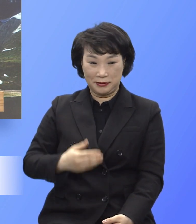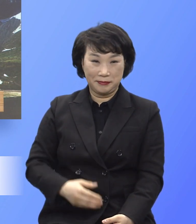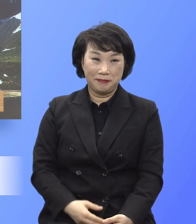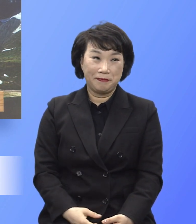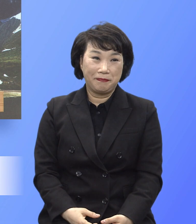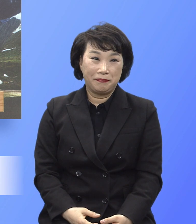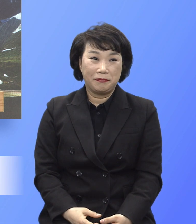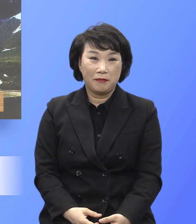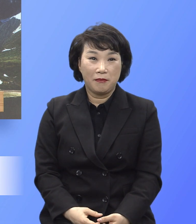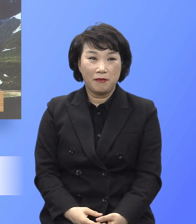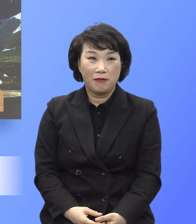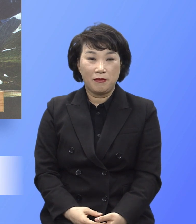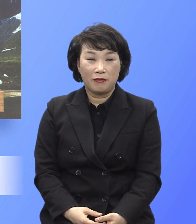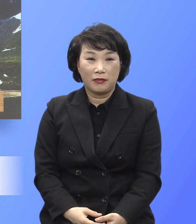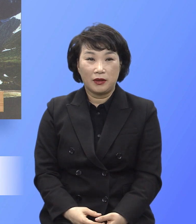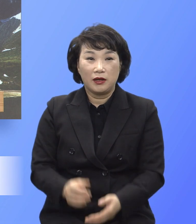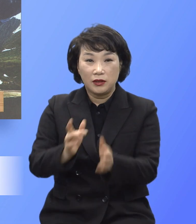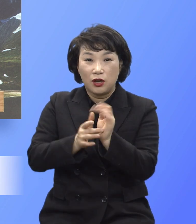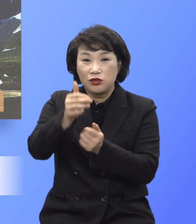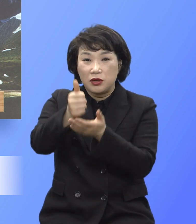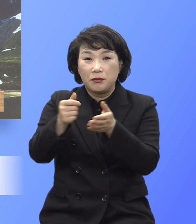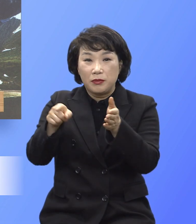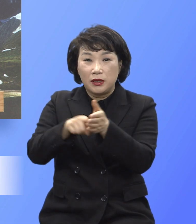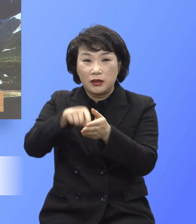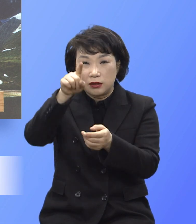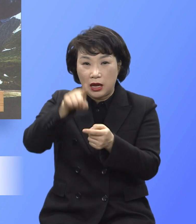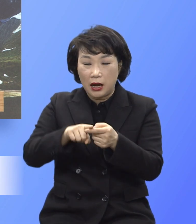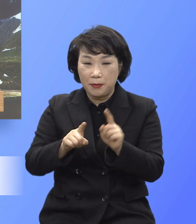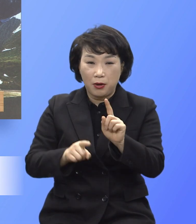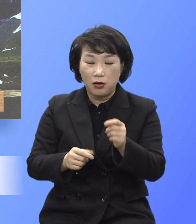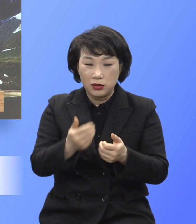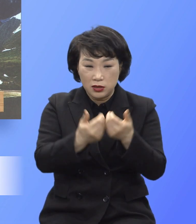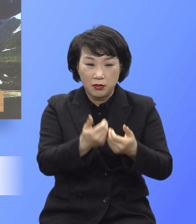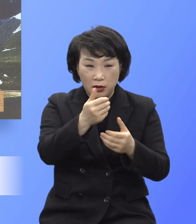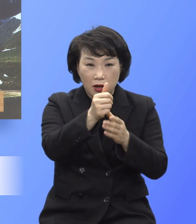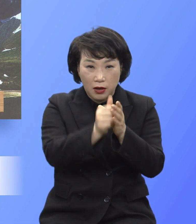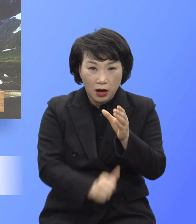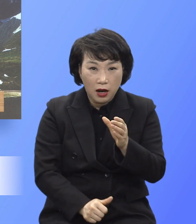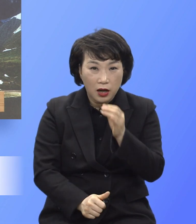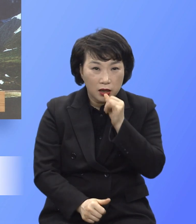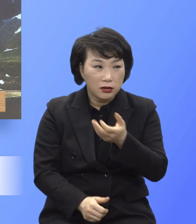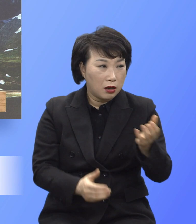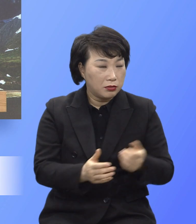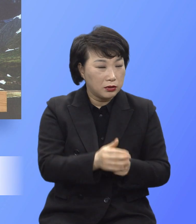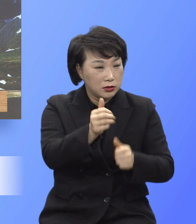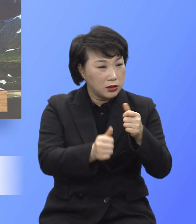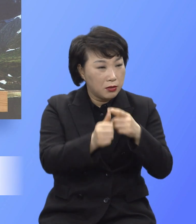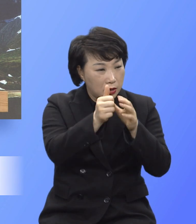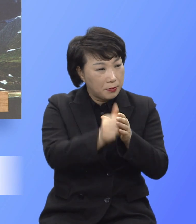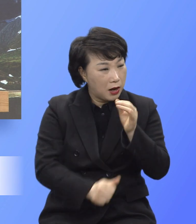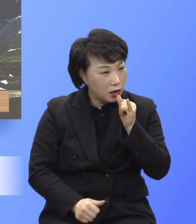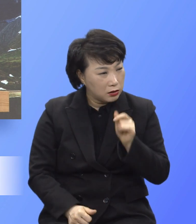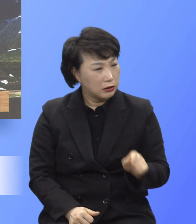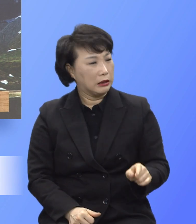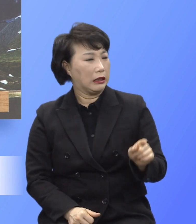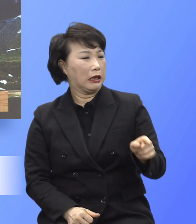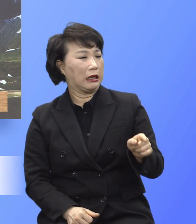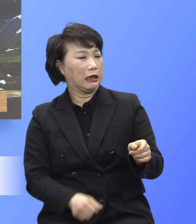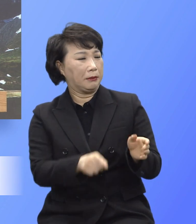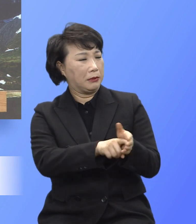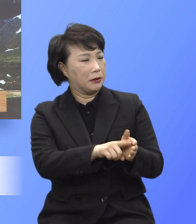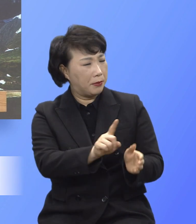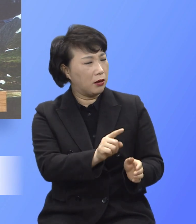되십니까? 근데 예수 믿다 내가 뭔가 시험 들었다. 당신은 쥐꼬리만큼도